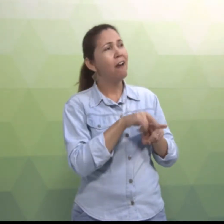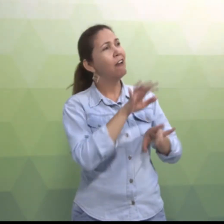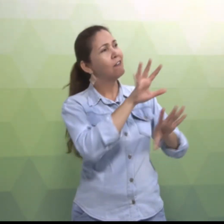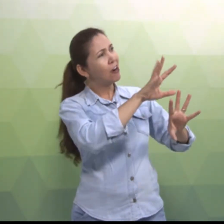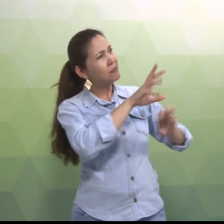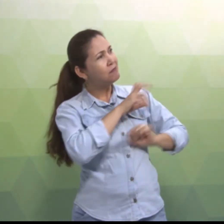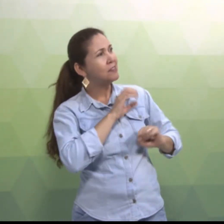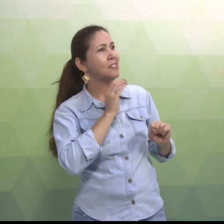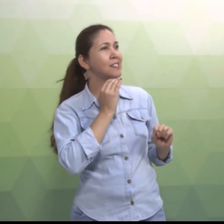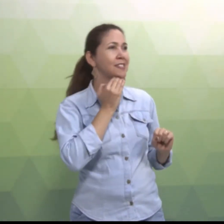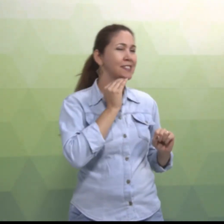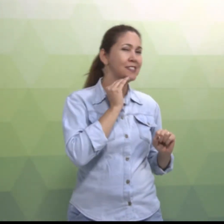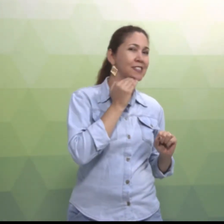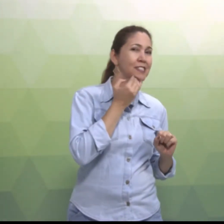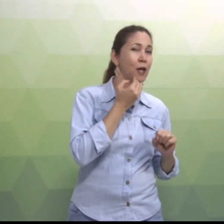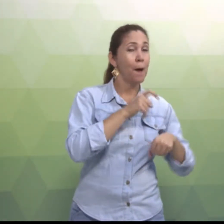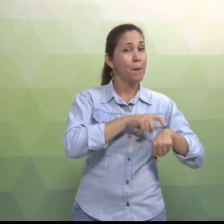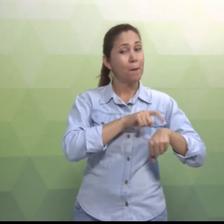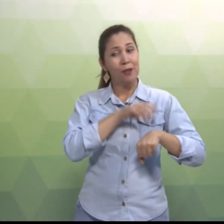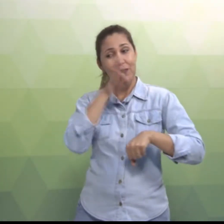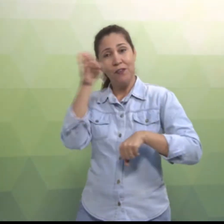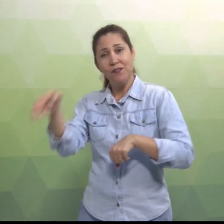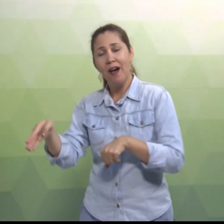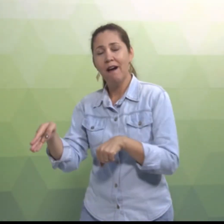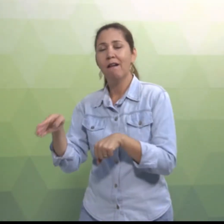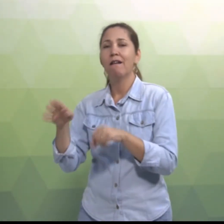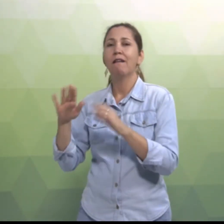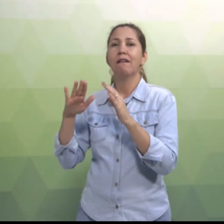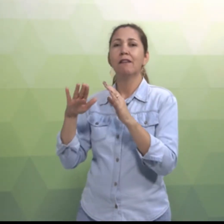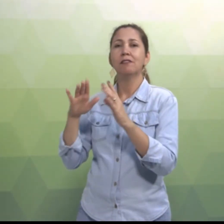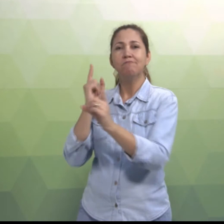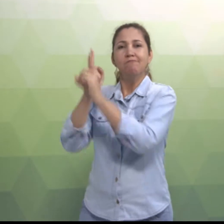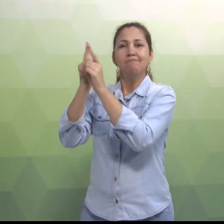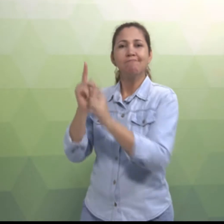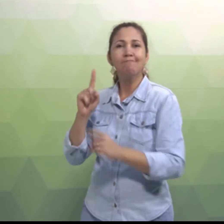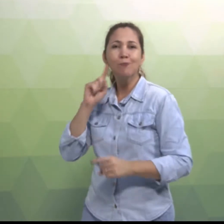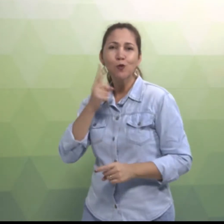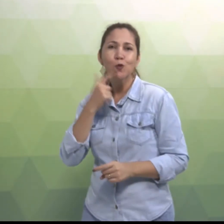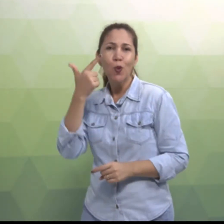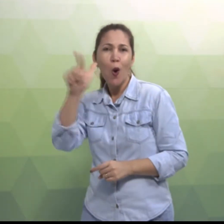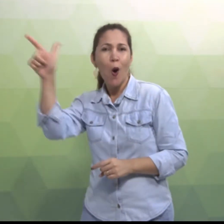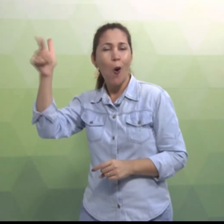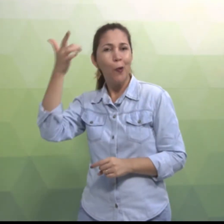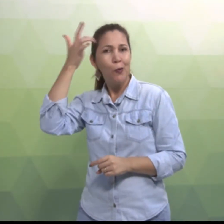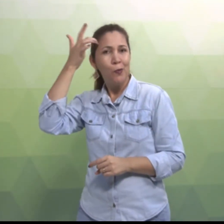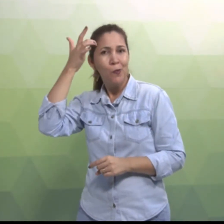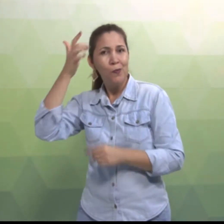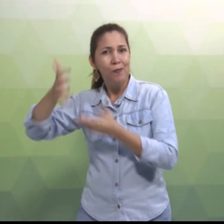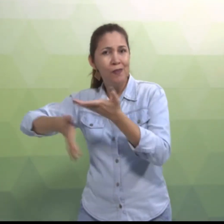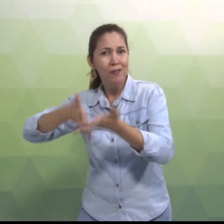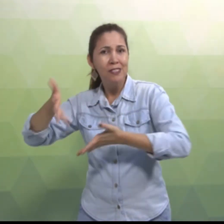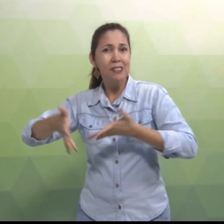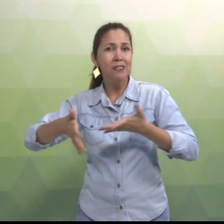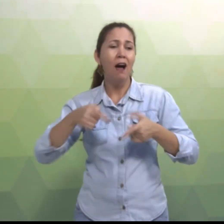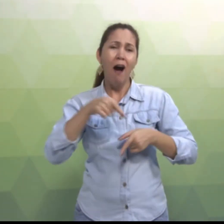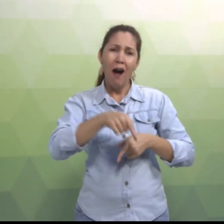fluência. Utilizaram sinais meio que soltos. E essa criança surda vai pegar essa língua assim